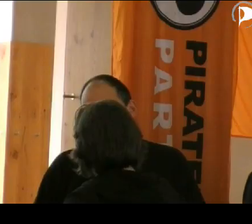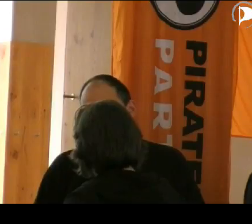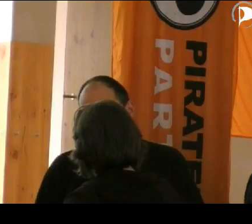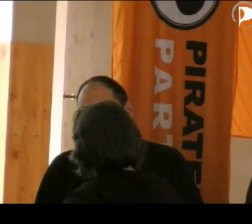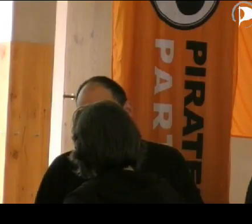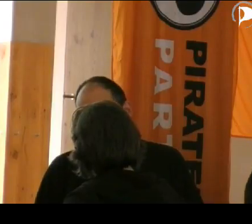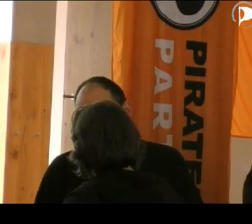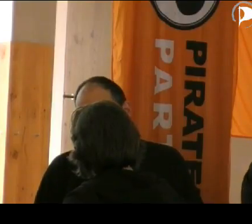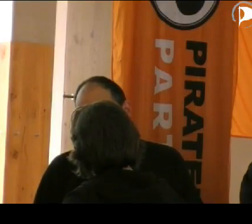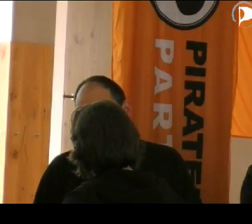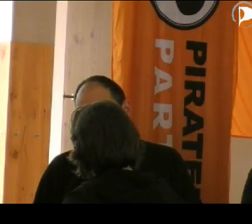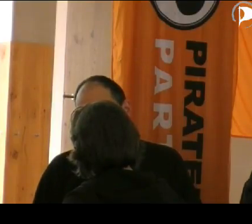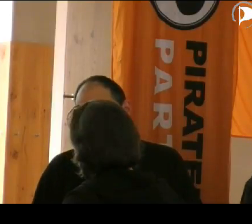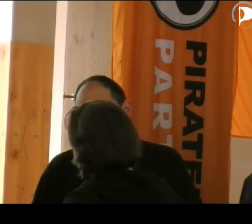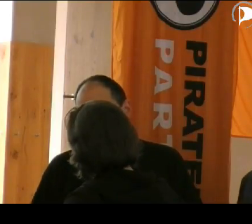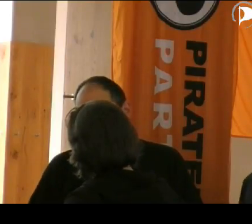ja